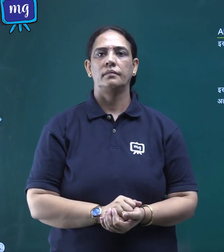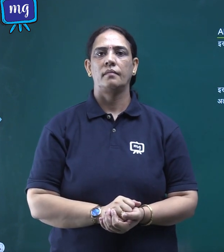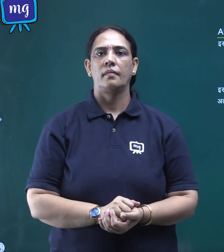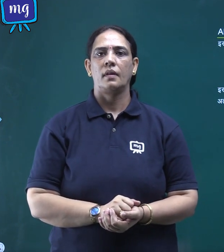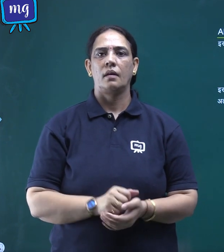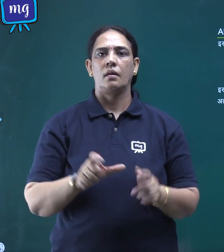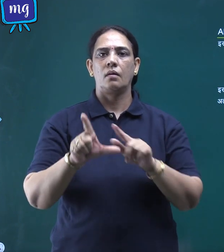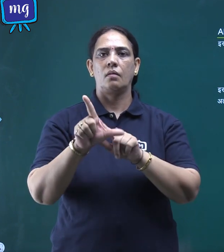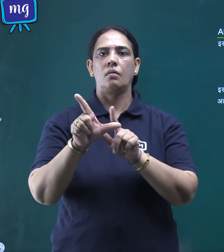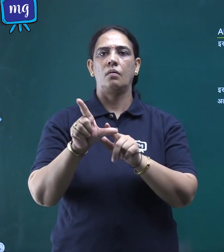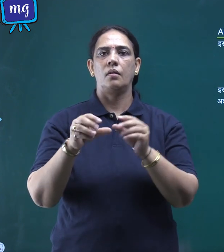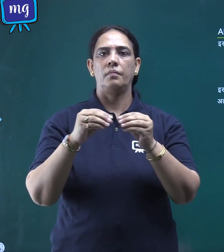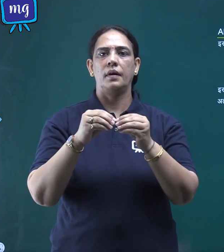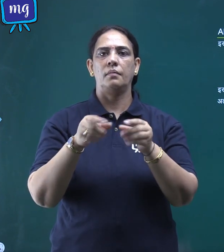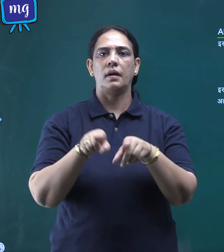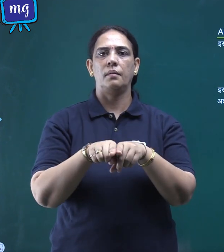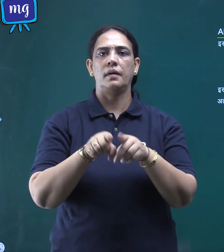कोण बी बराबर